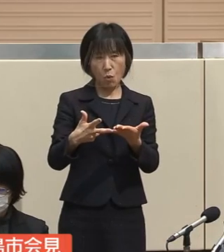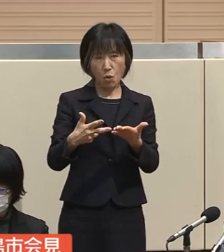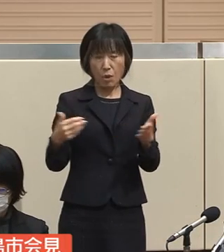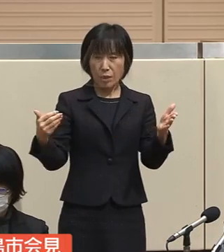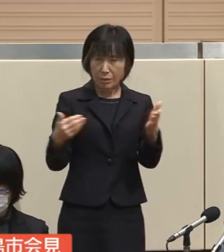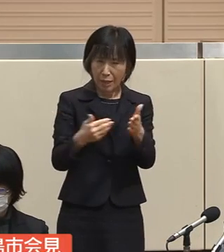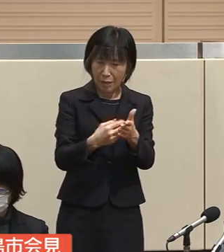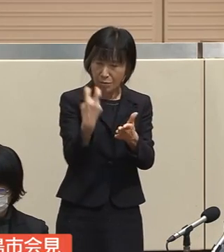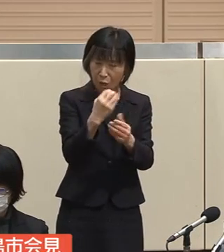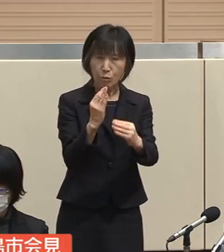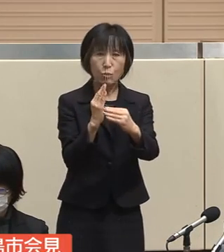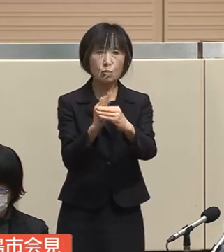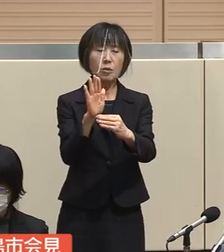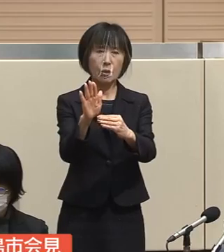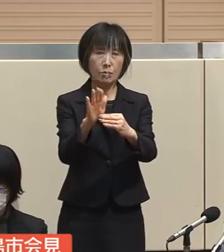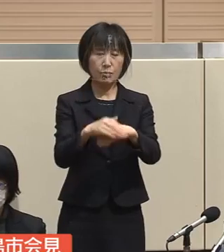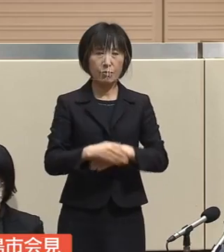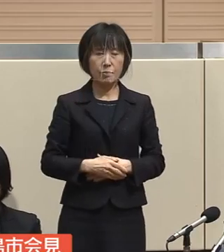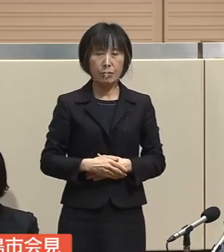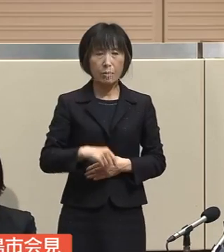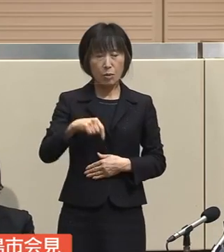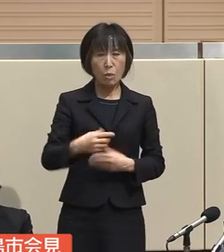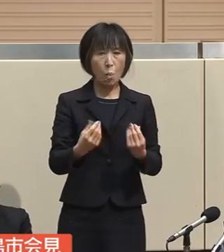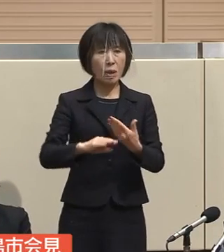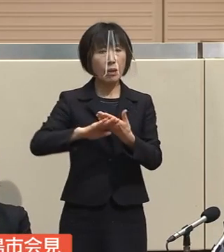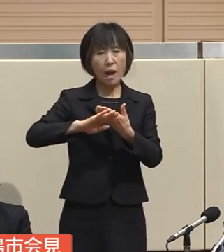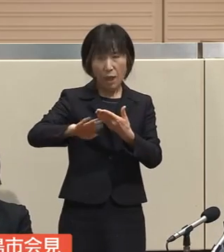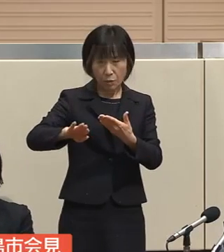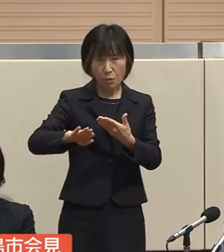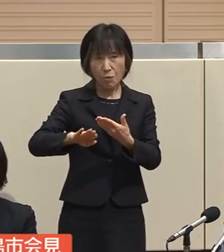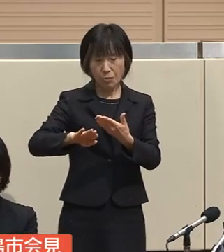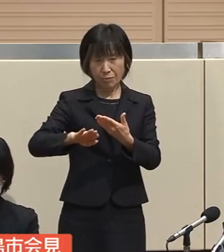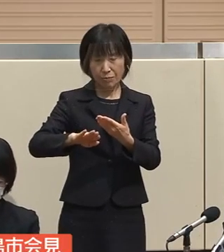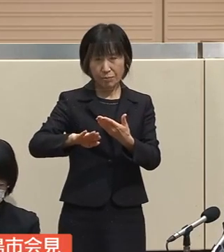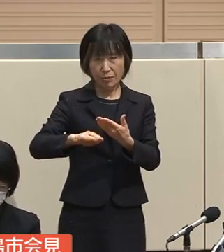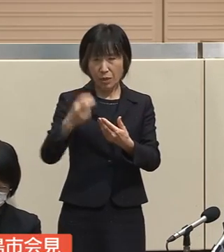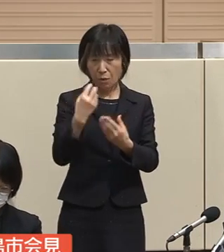チェックをしておりますので、また記者会見が終わってですね、私どもまた